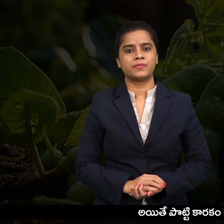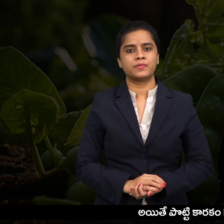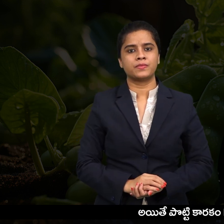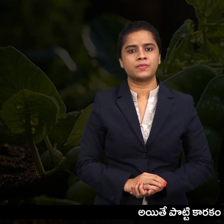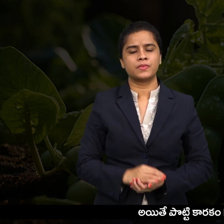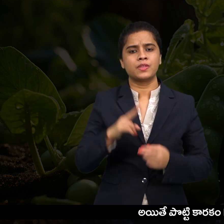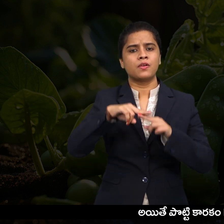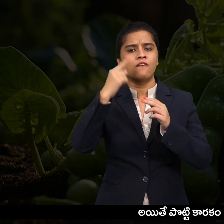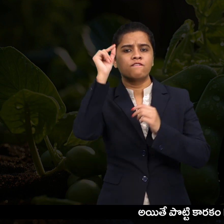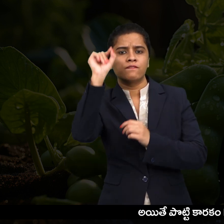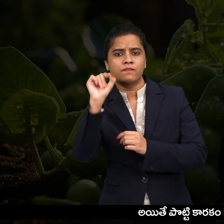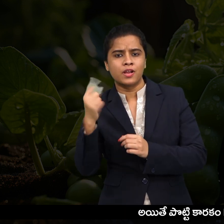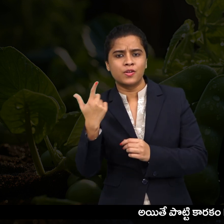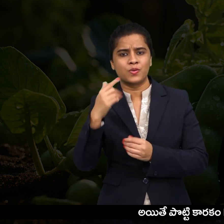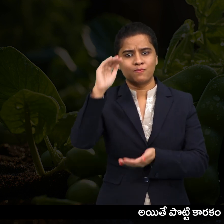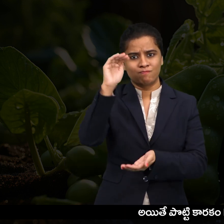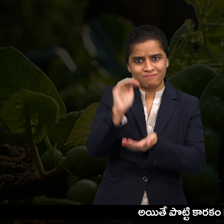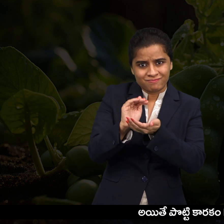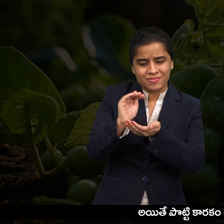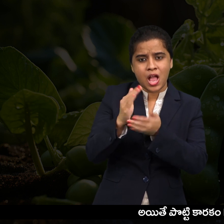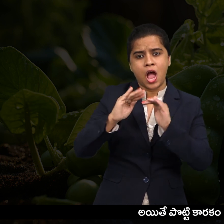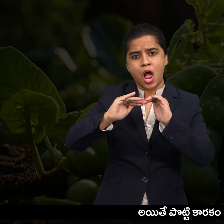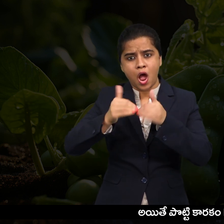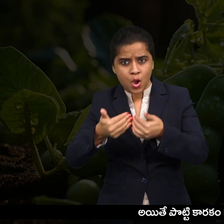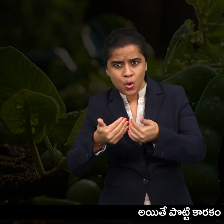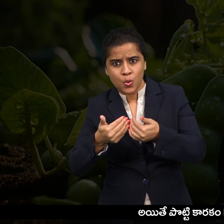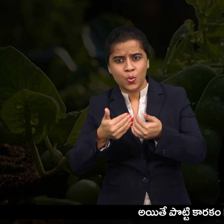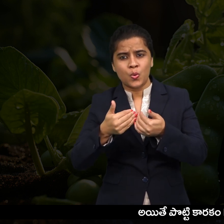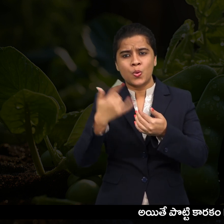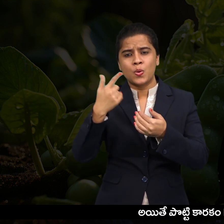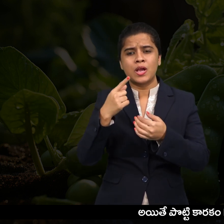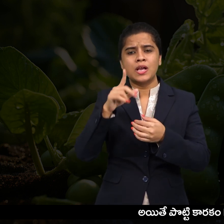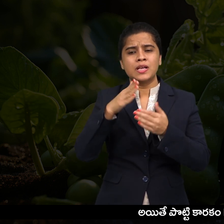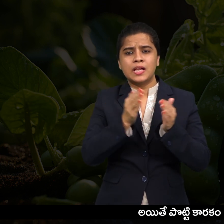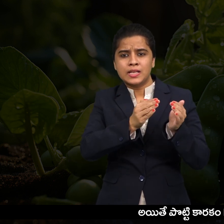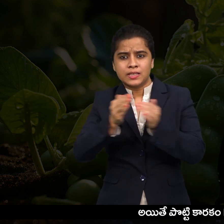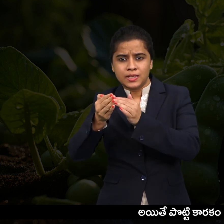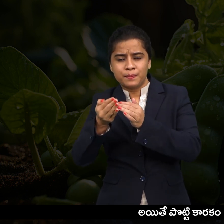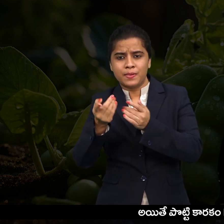అయితే పొట్టి కారకం F1 తరంలో అంతర్గతంగా ఉంది.